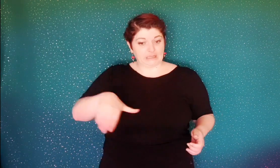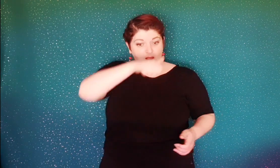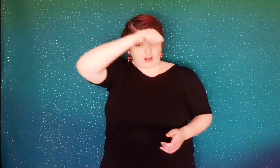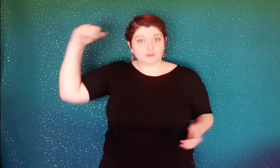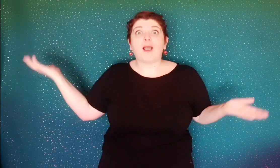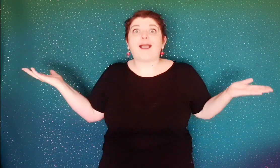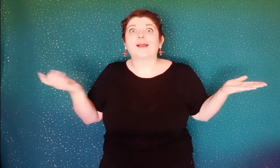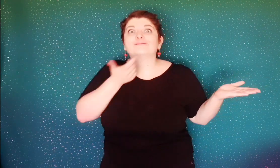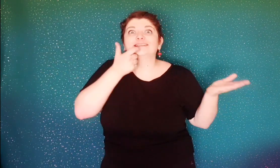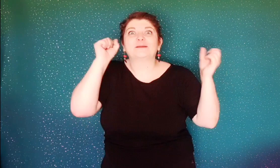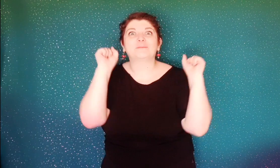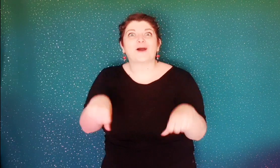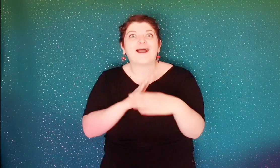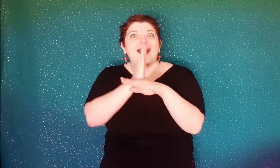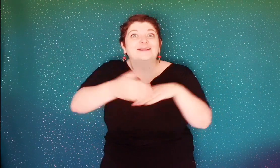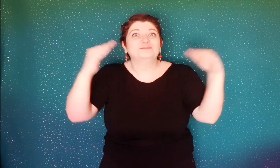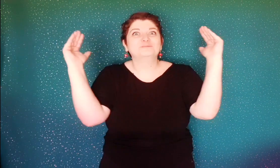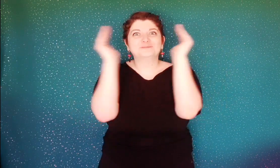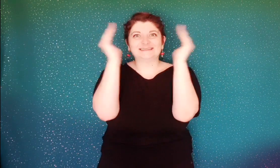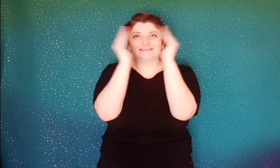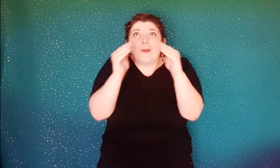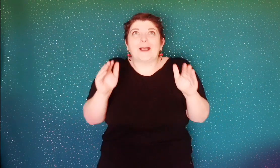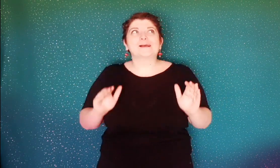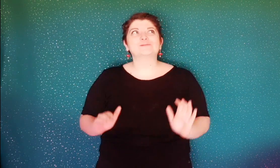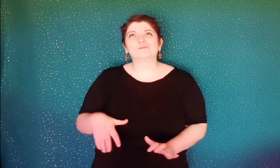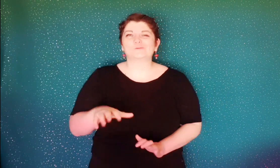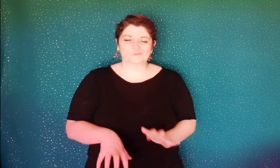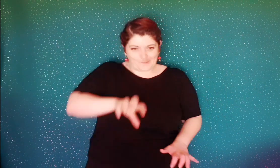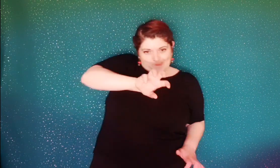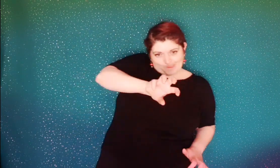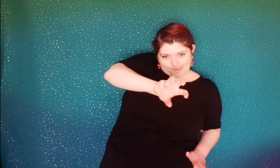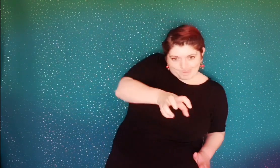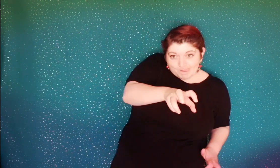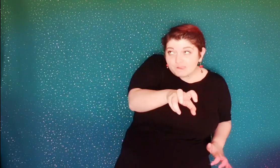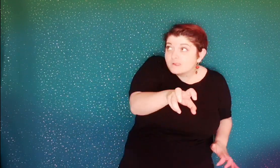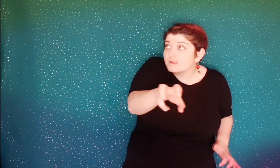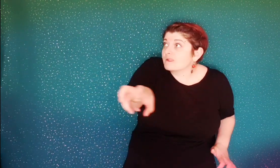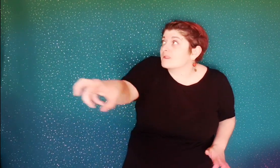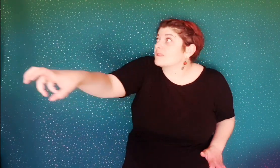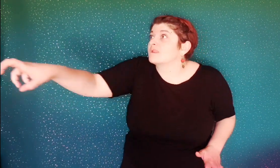petit garçon, il peut. Alors, il entre.